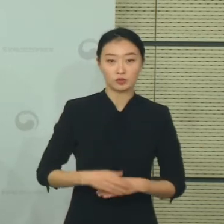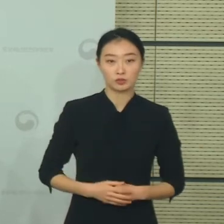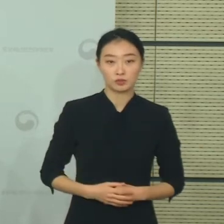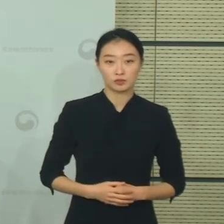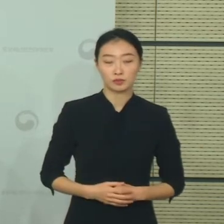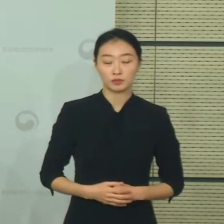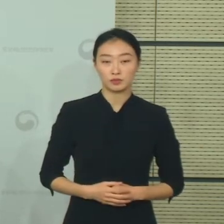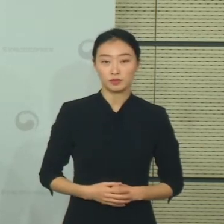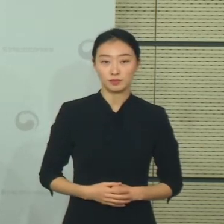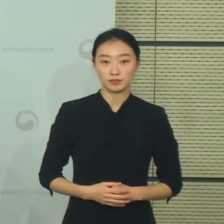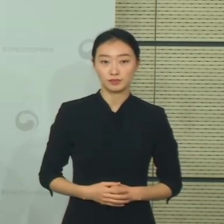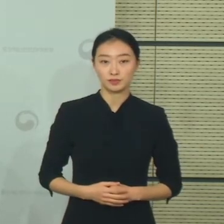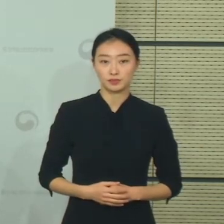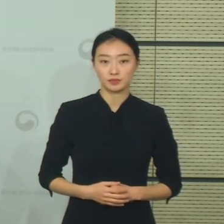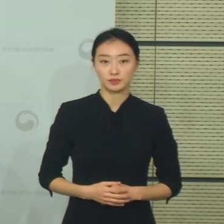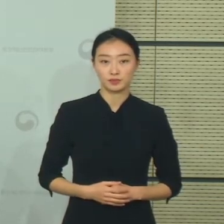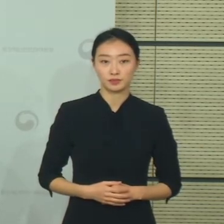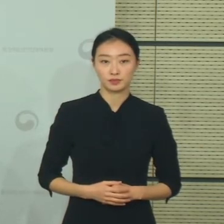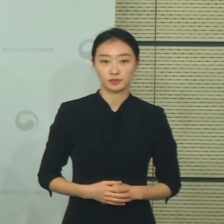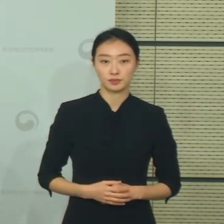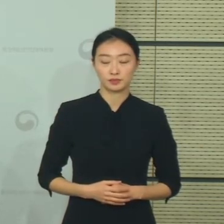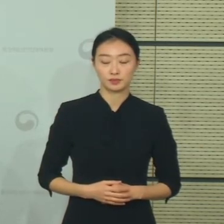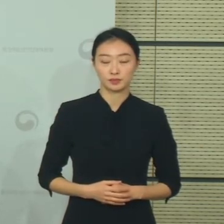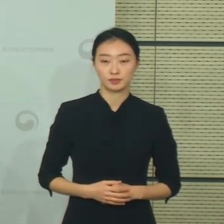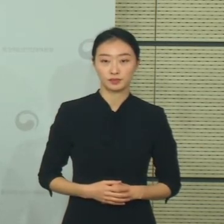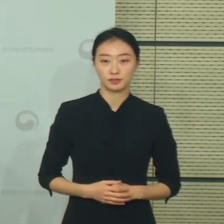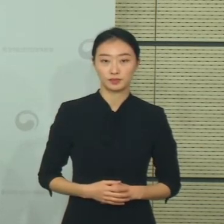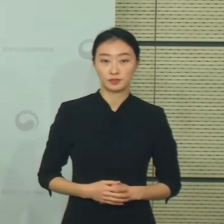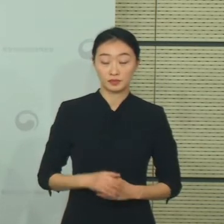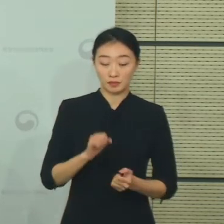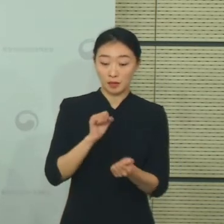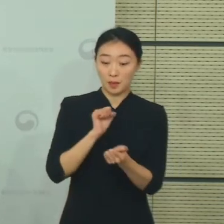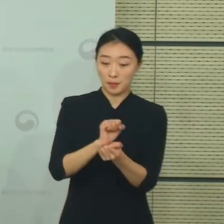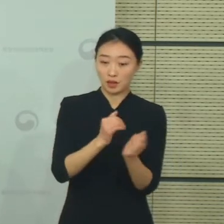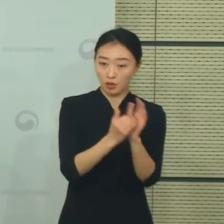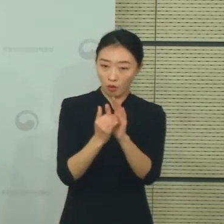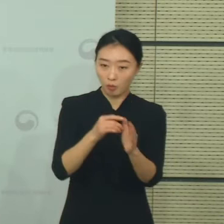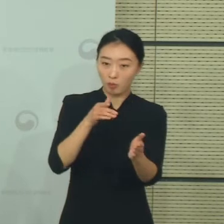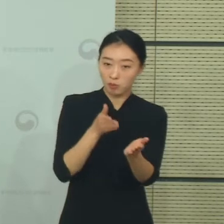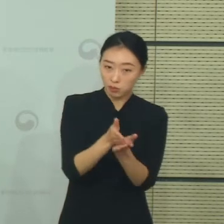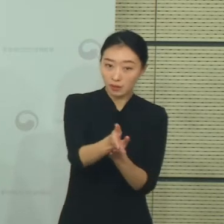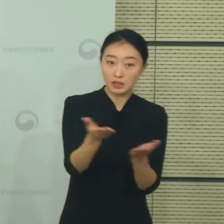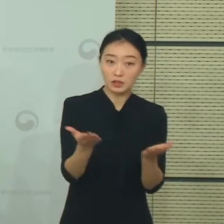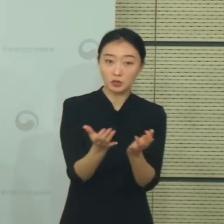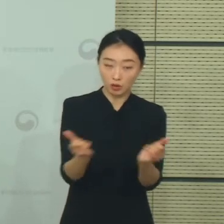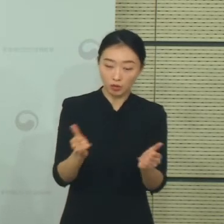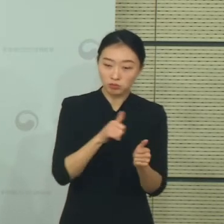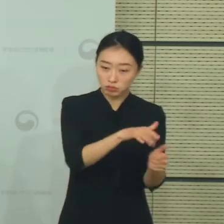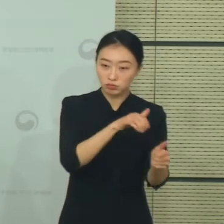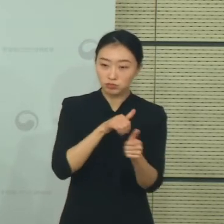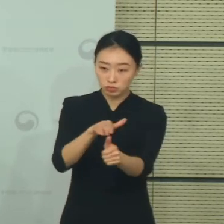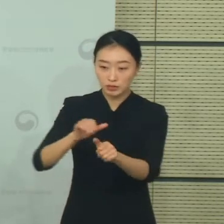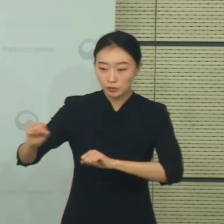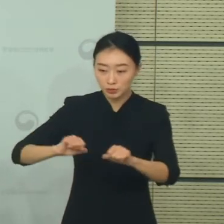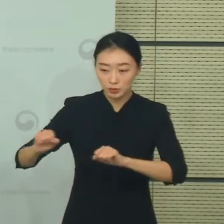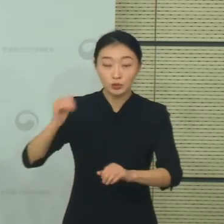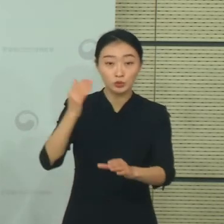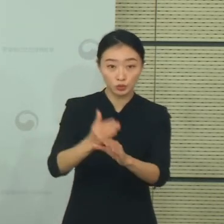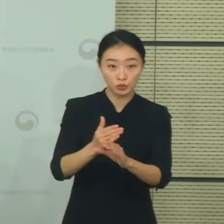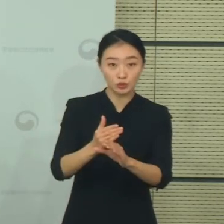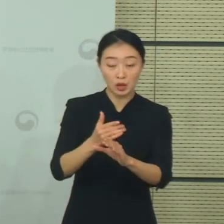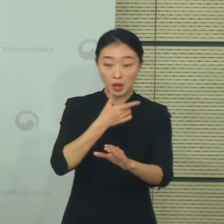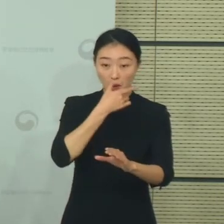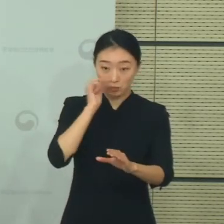현재는 지금 최대한으로 지금 방역 인력들이 지금 투입이 되어서 하고 있습니다. 그